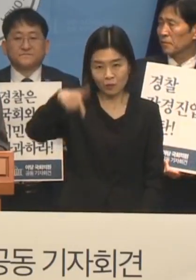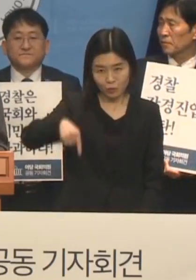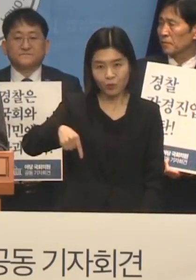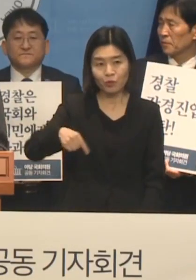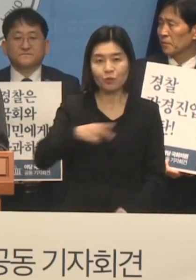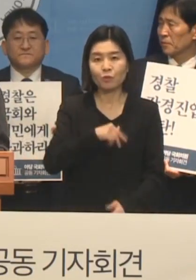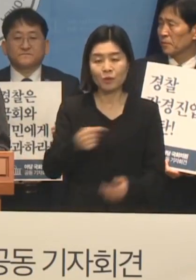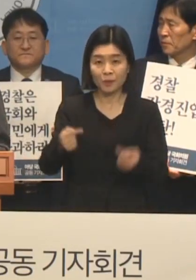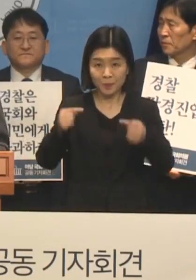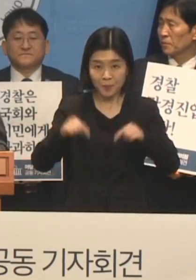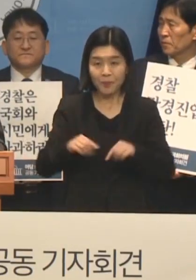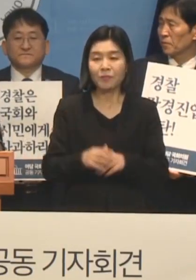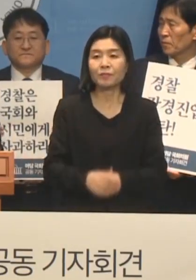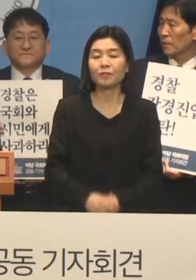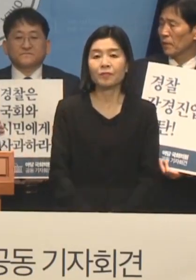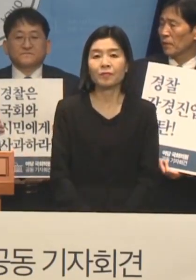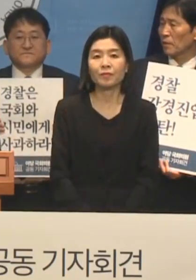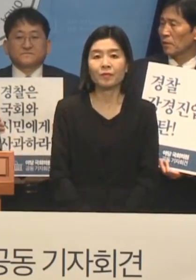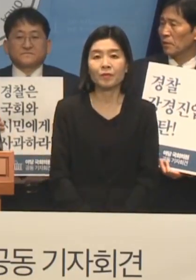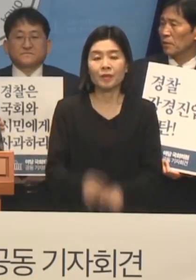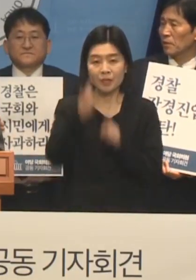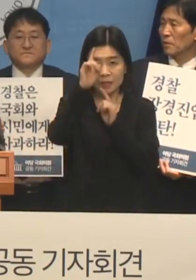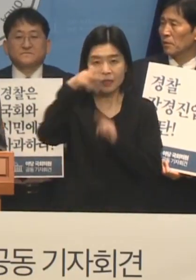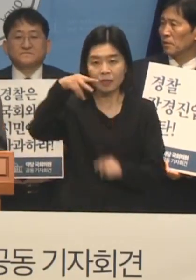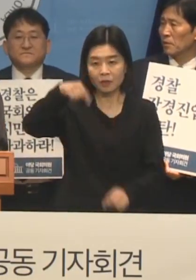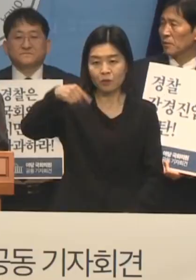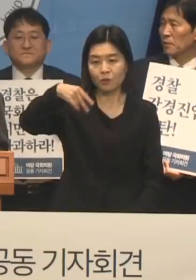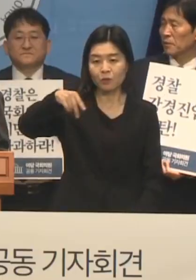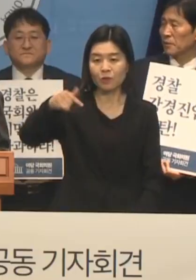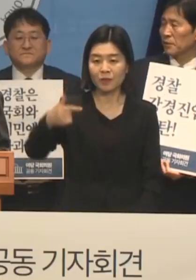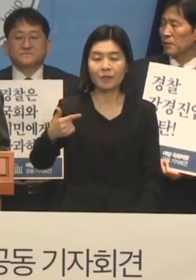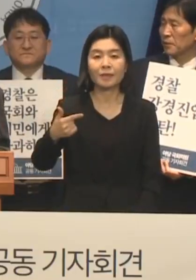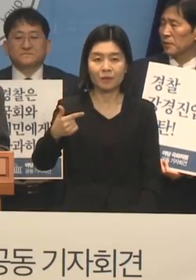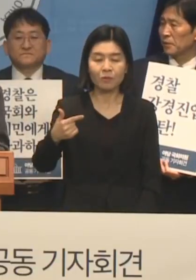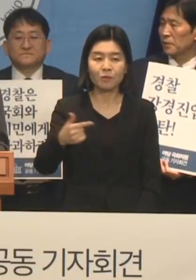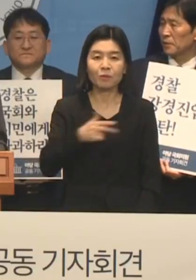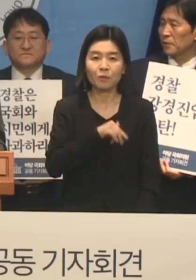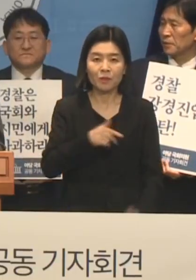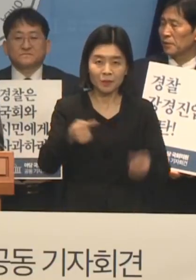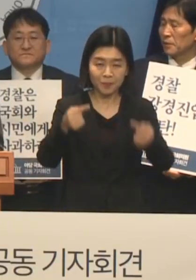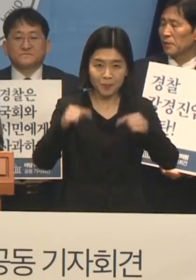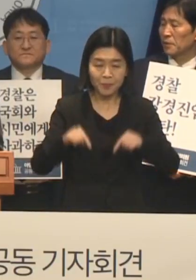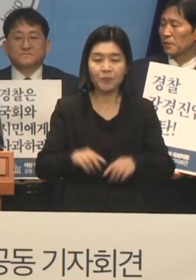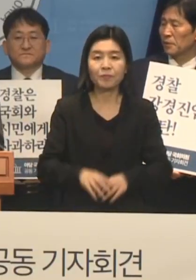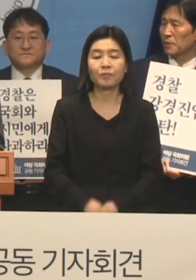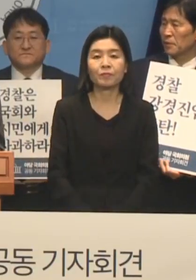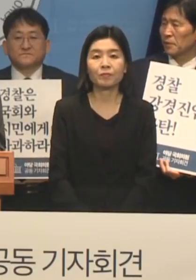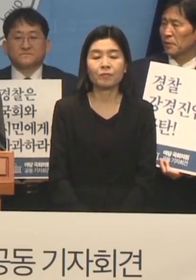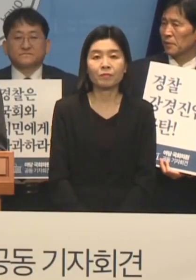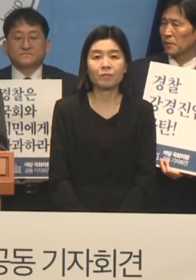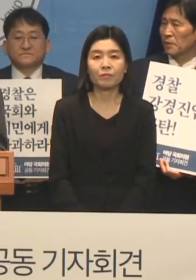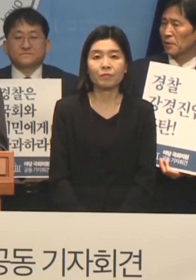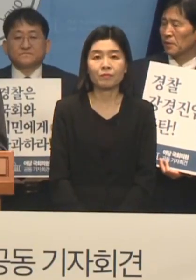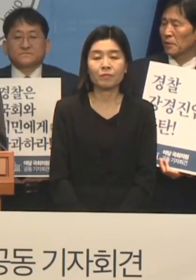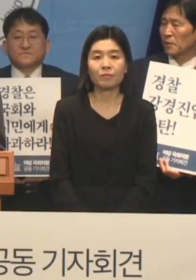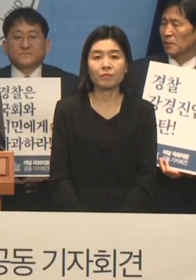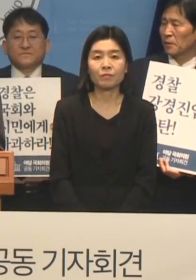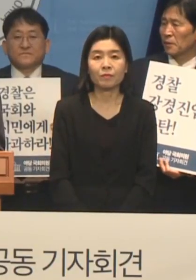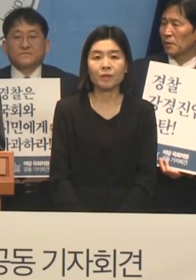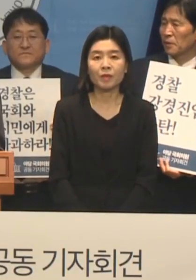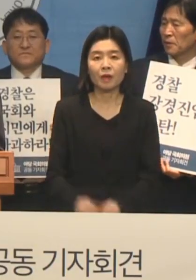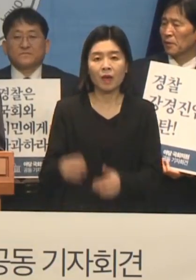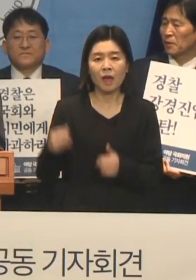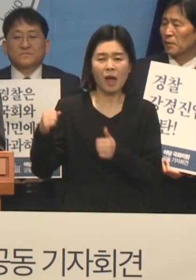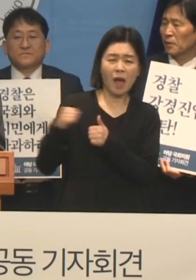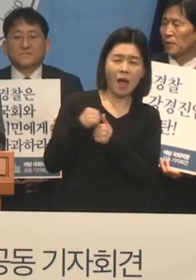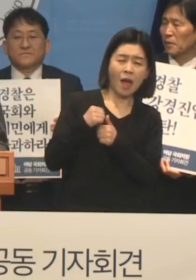오셨습니다. 예, 우리 이수진 의원님 오셨습니다. 네, 다음은 우리 당사자인 우리